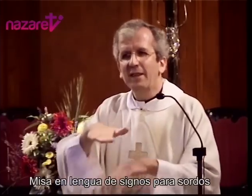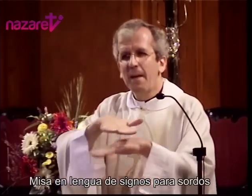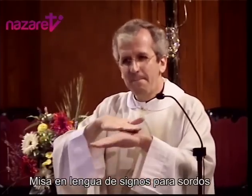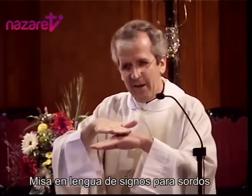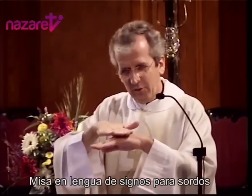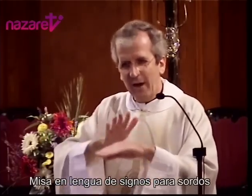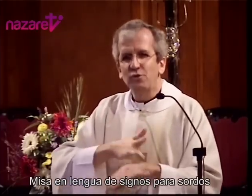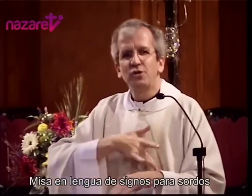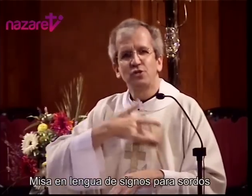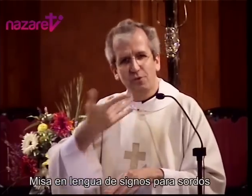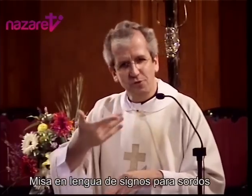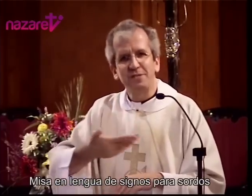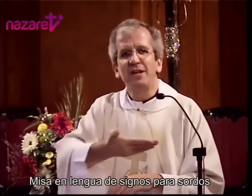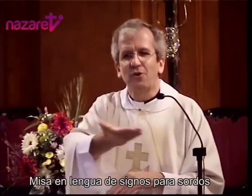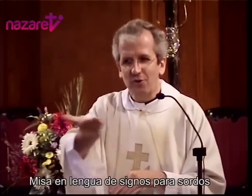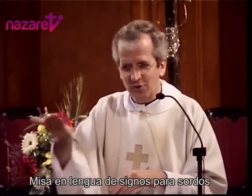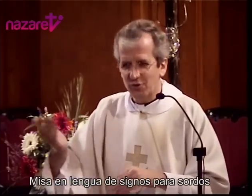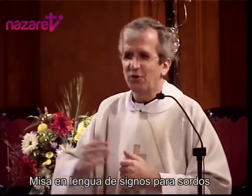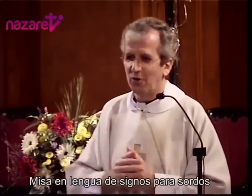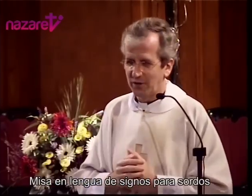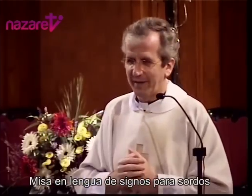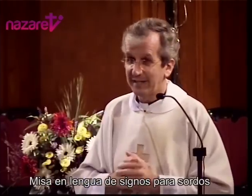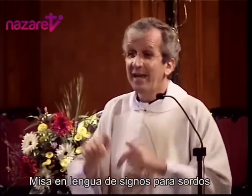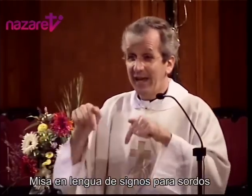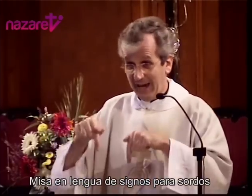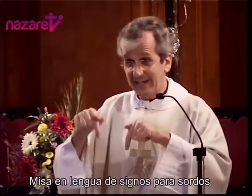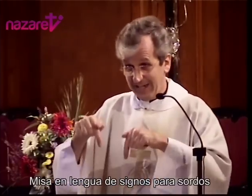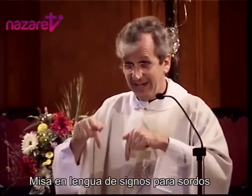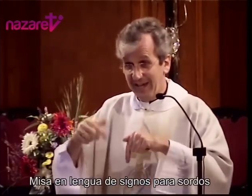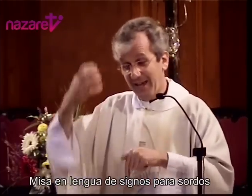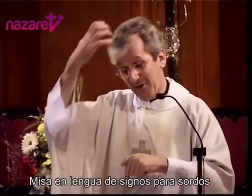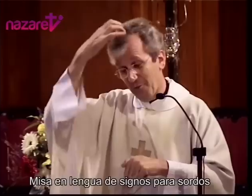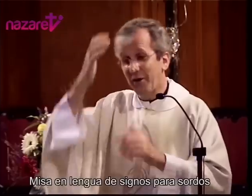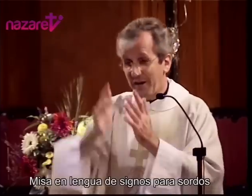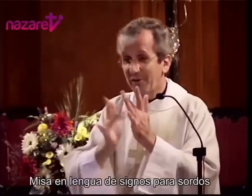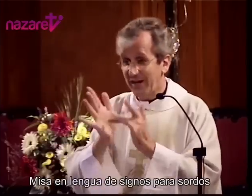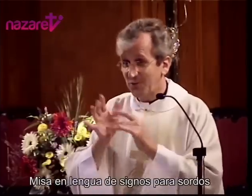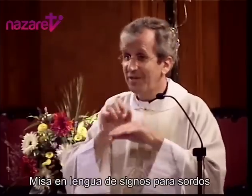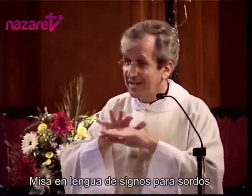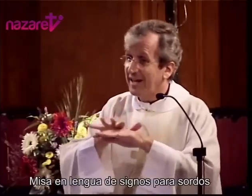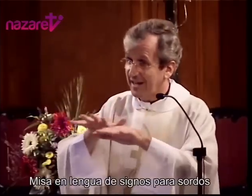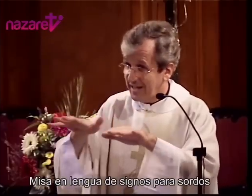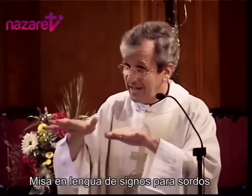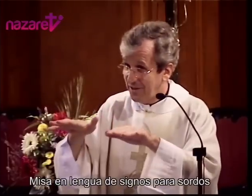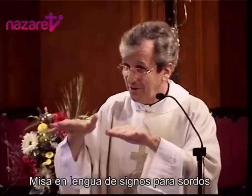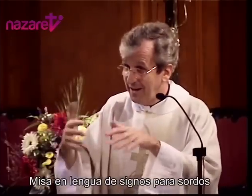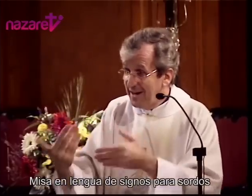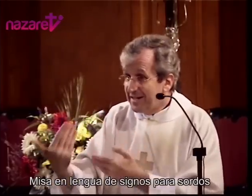perdonamos, somos misericordiosos con los demás. Es así como el reino de Jesús se irá extendiendo si